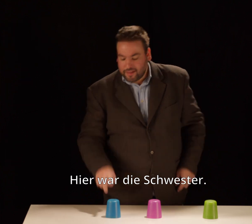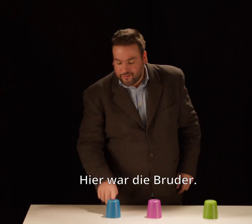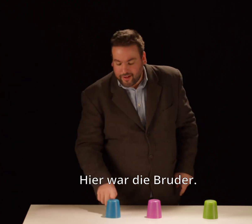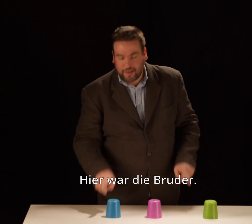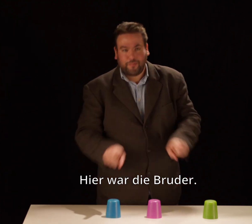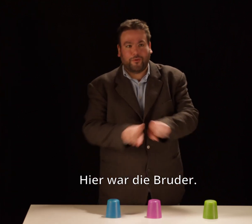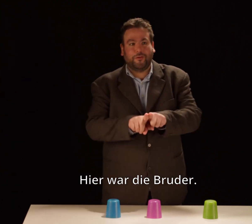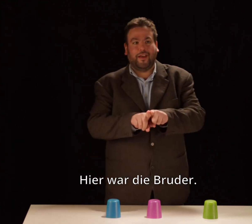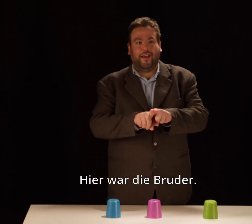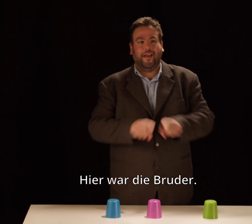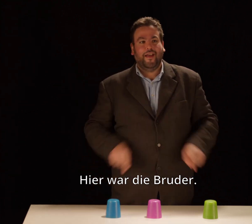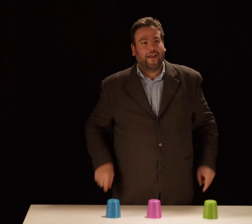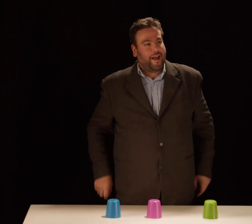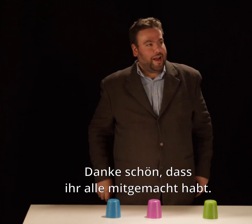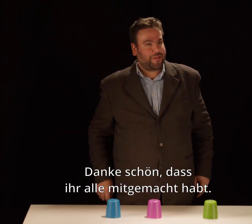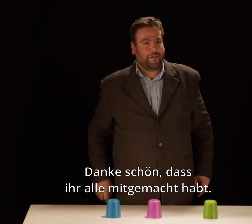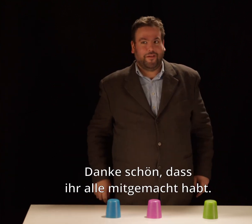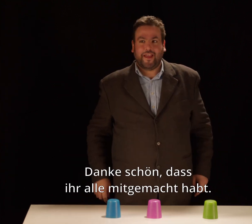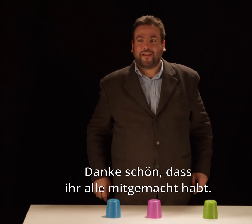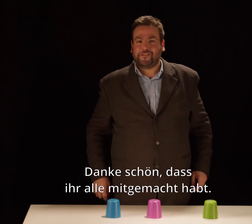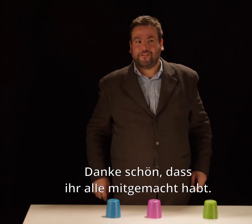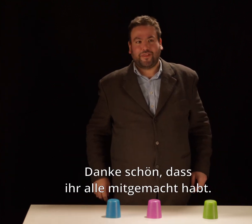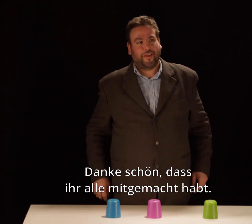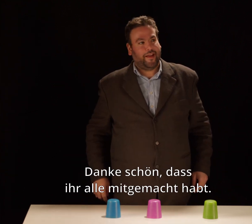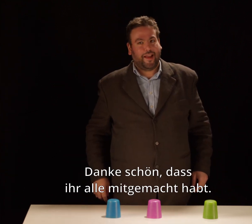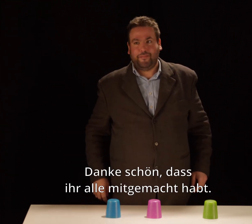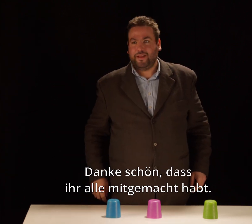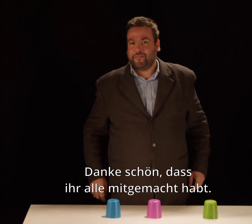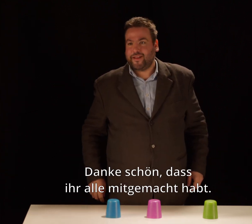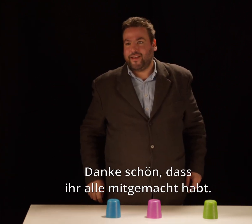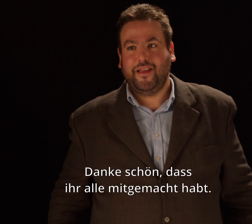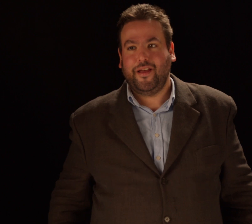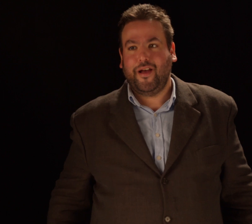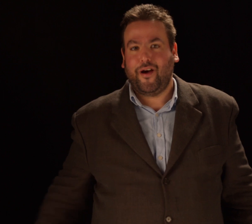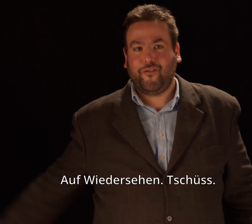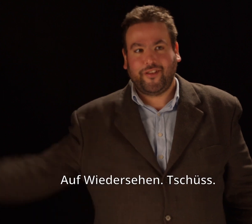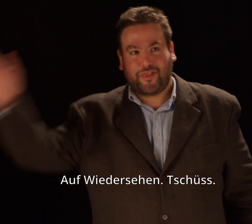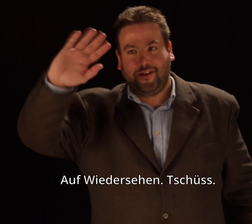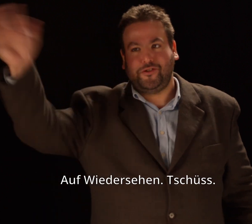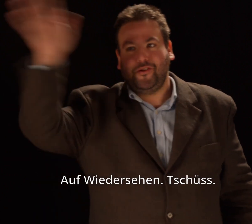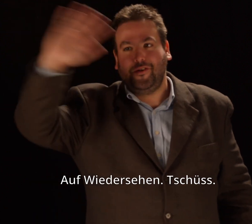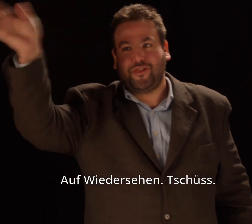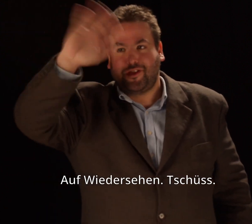hier war die Bruder. Also, danke schön, dass ihr alle mitgemacht habt. Auf Wiedersehen. Tschüss.